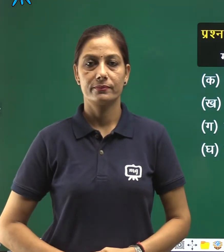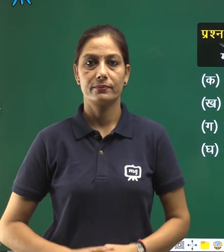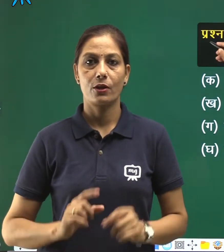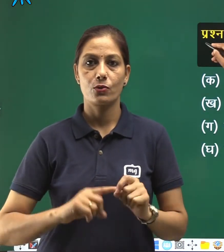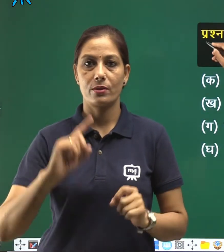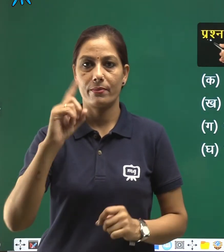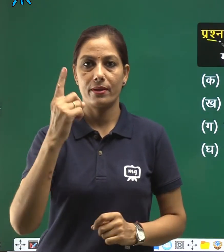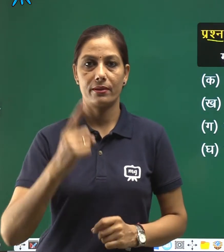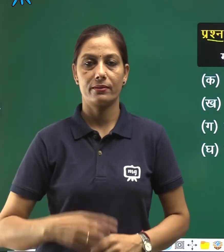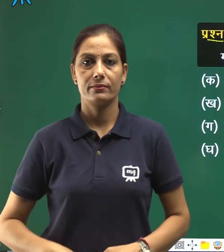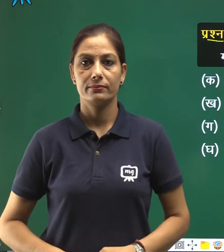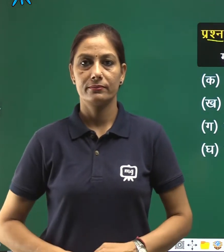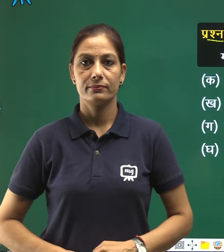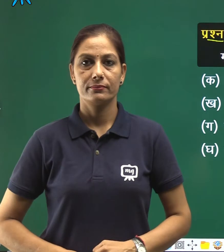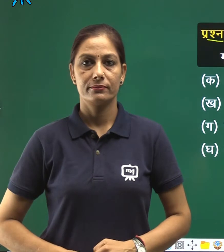प्रश्न 1,